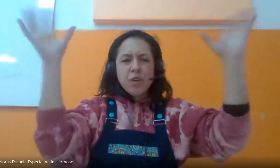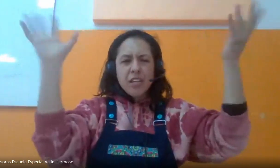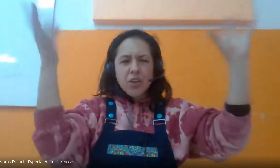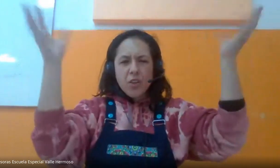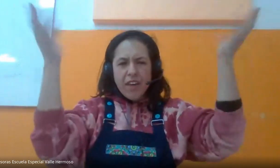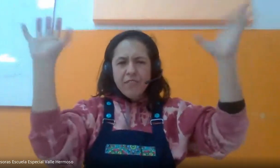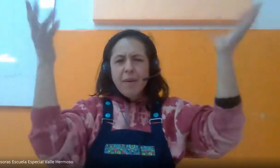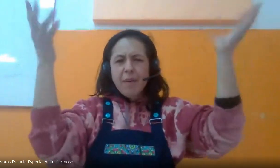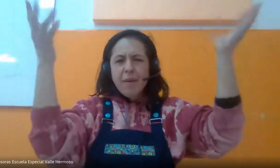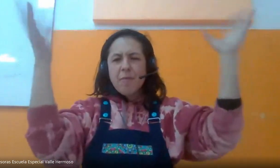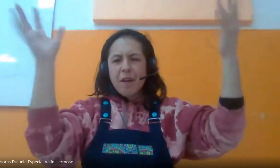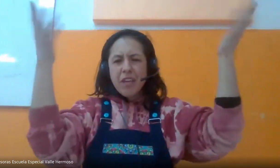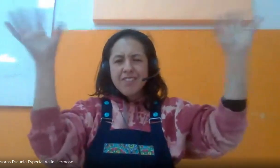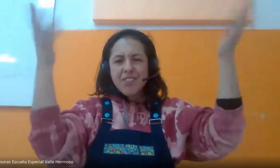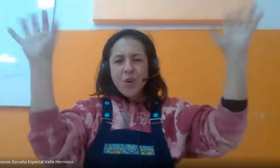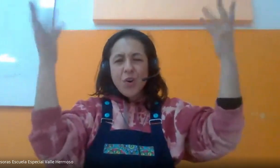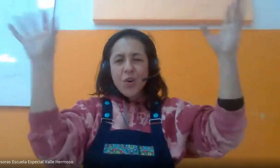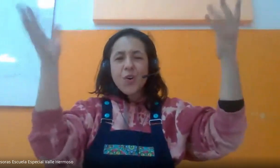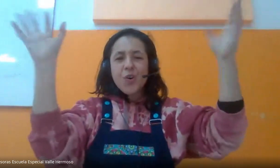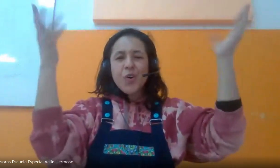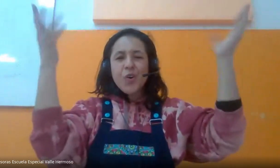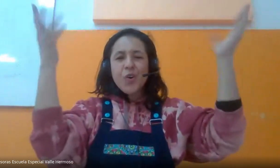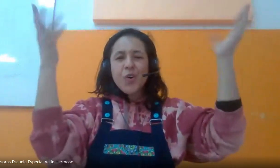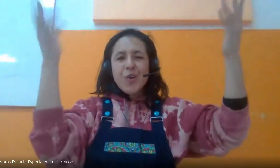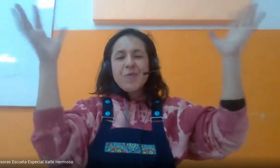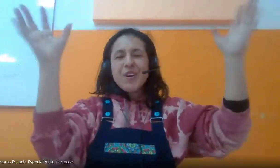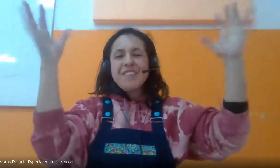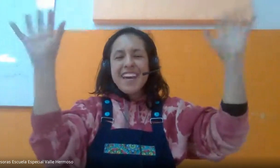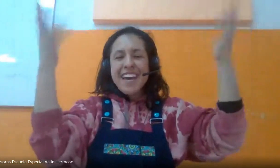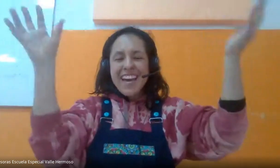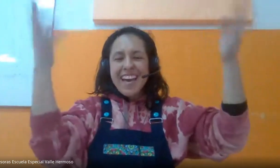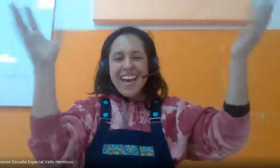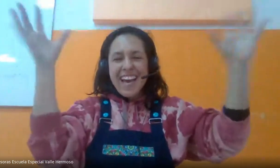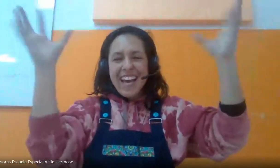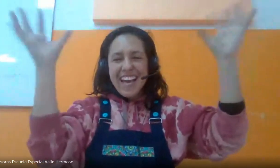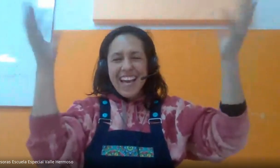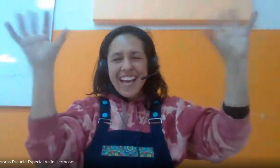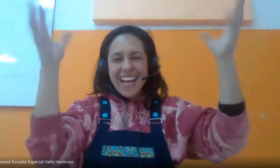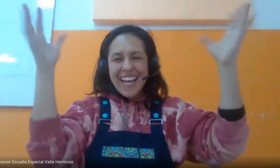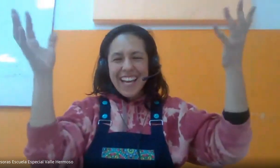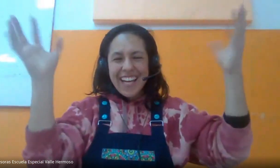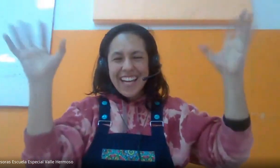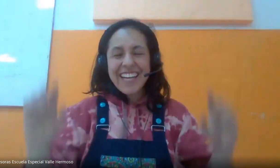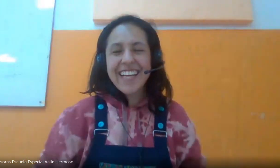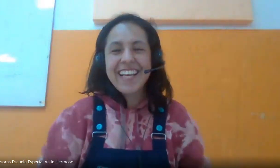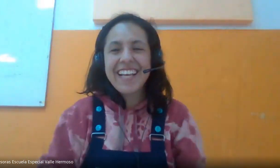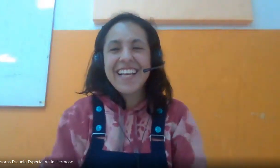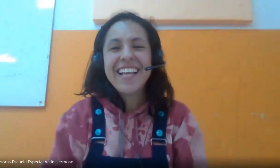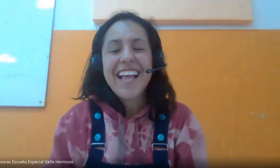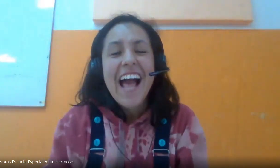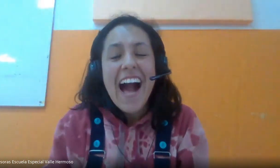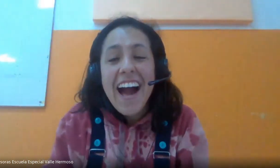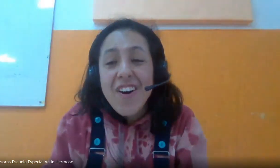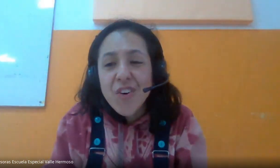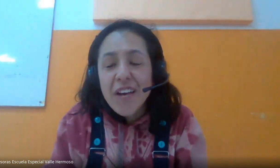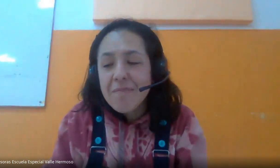entre todos. A ver, vamos todos aplaudiendo. Muy bien. Ahora,